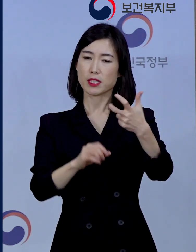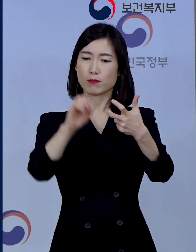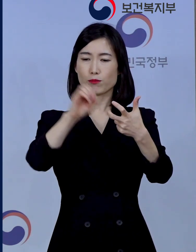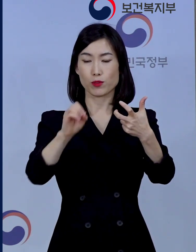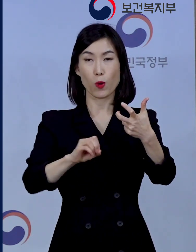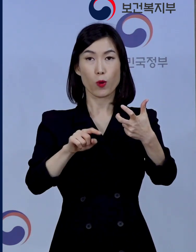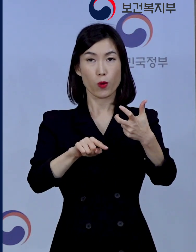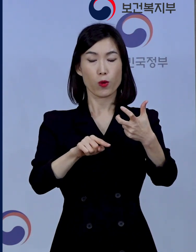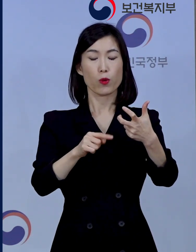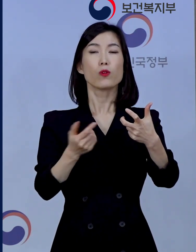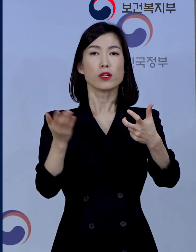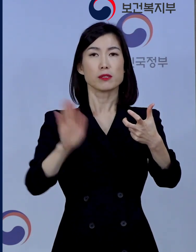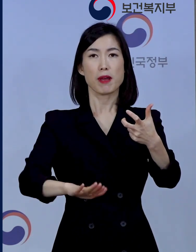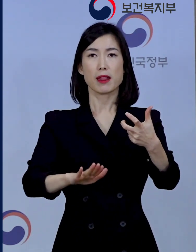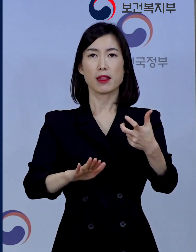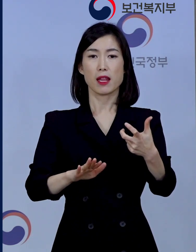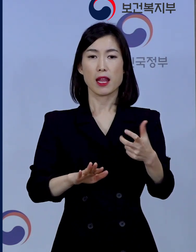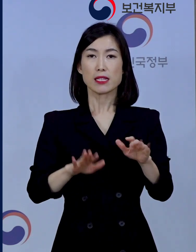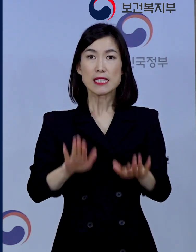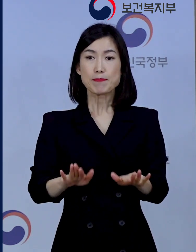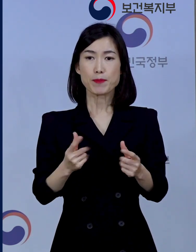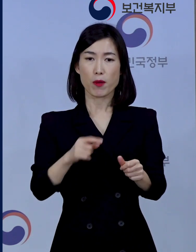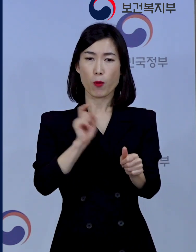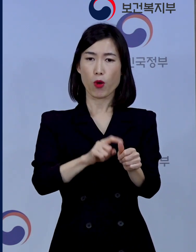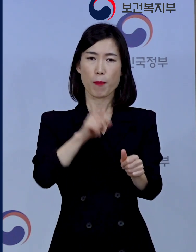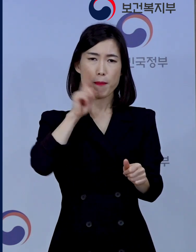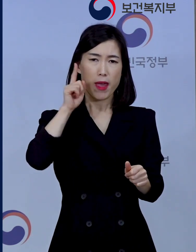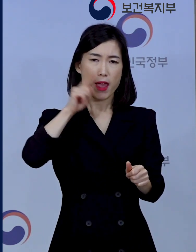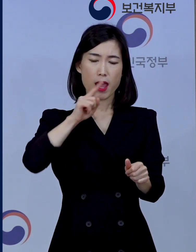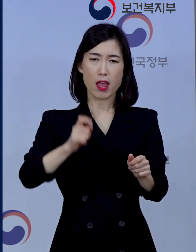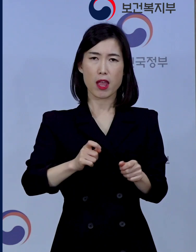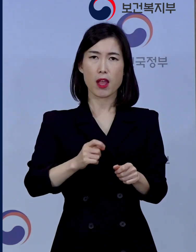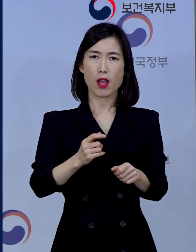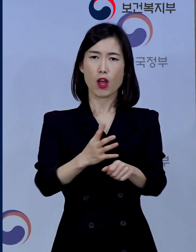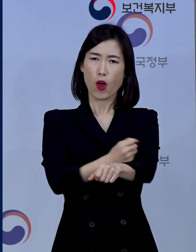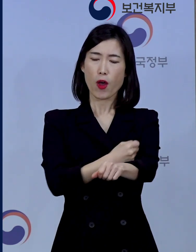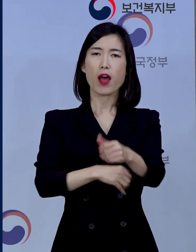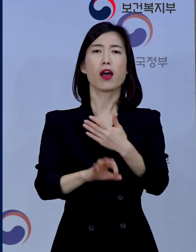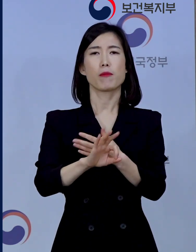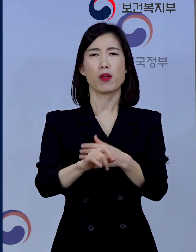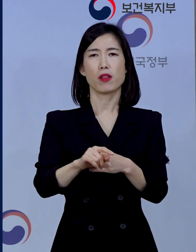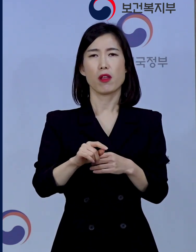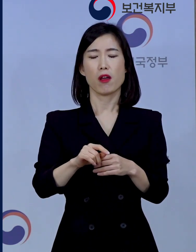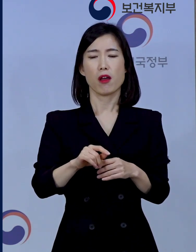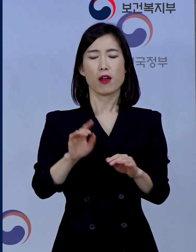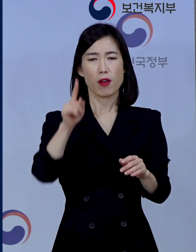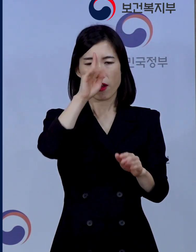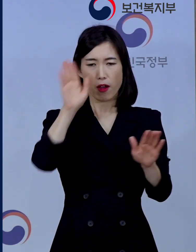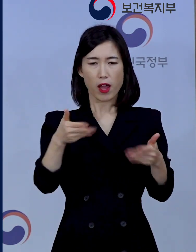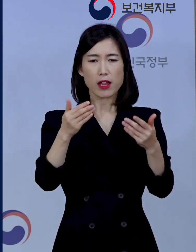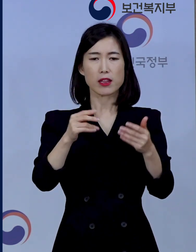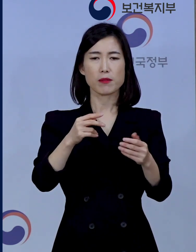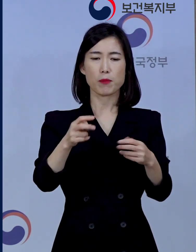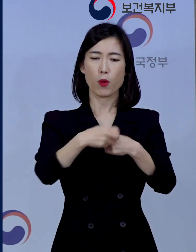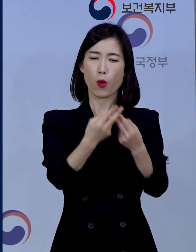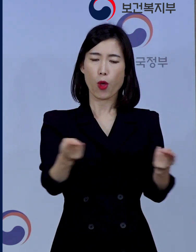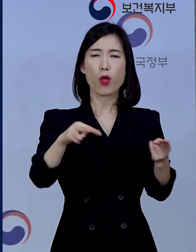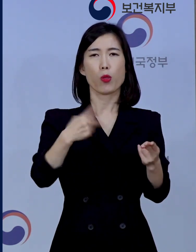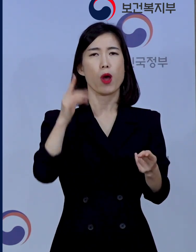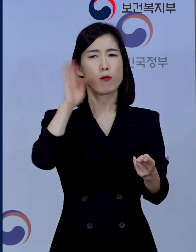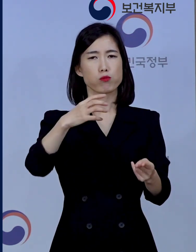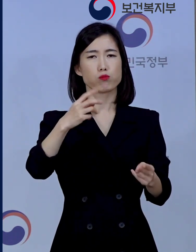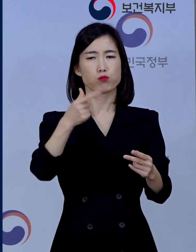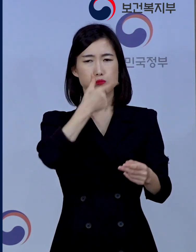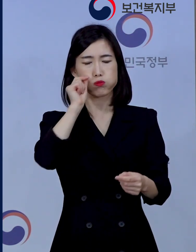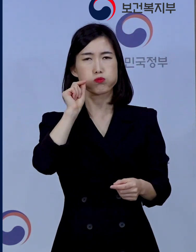수준의 가동률을 보이고 있지만 현재와 같은 증가 추세가 계속된다면 이 또한 한계가 발생할 수